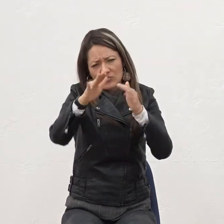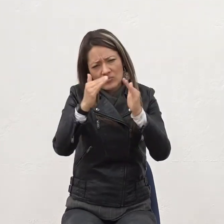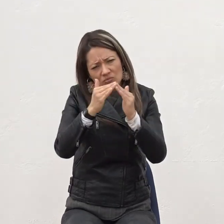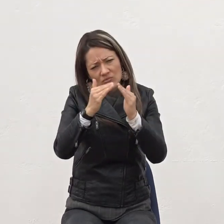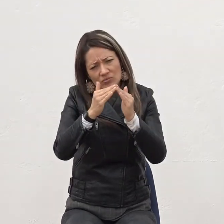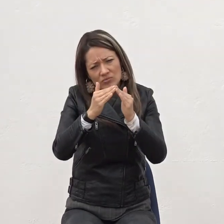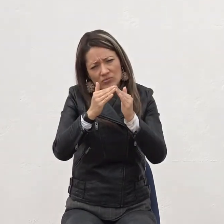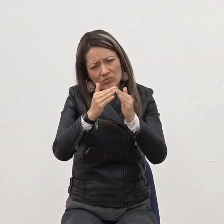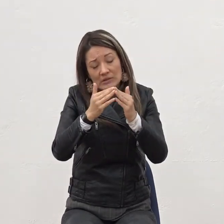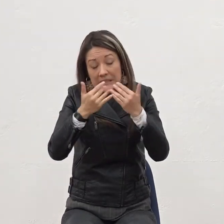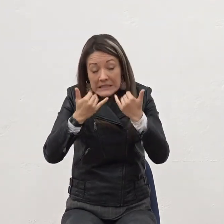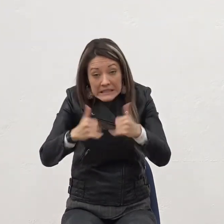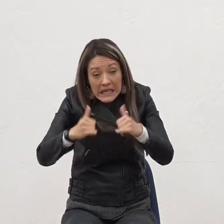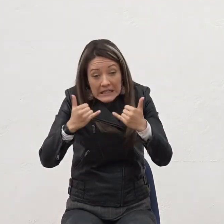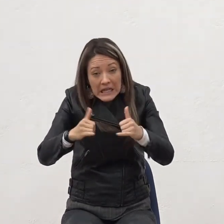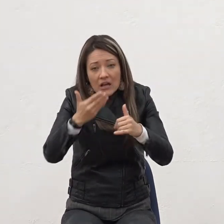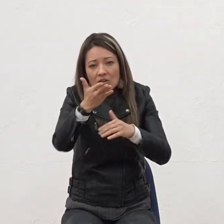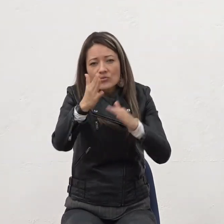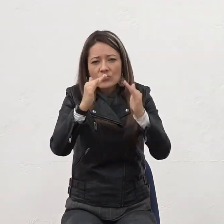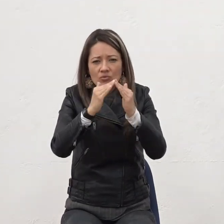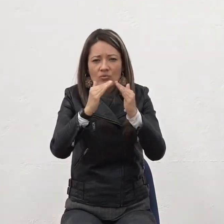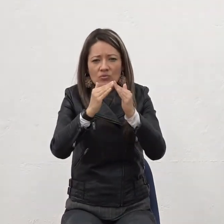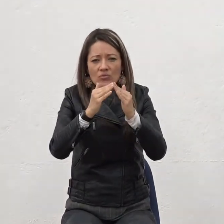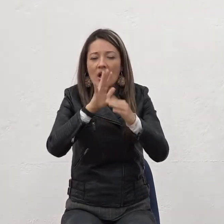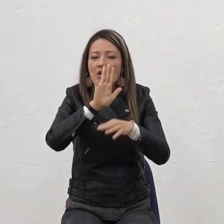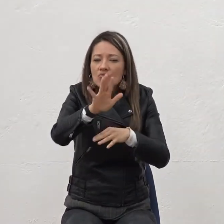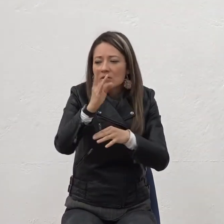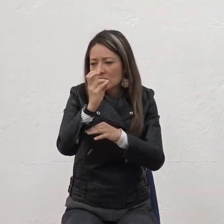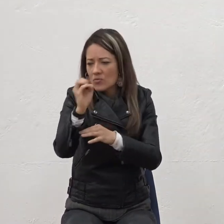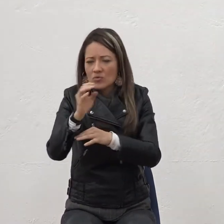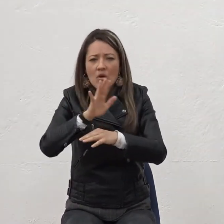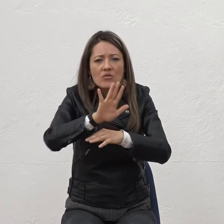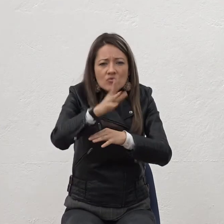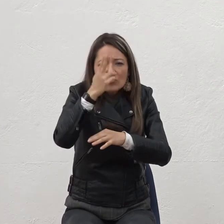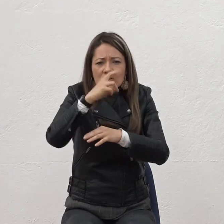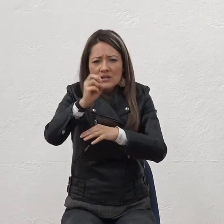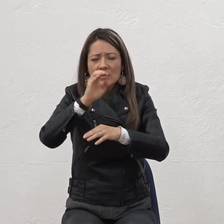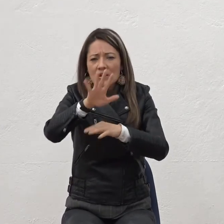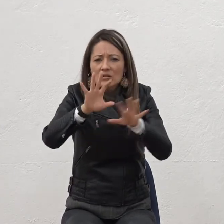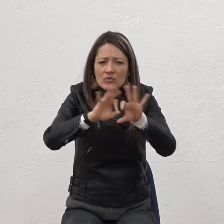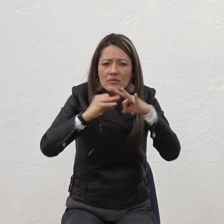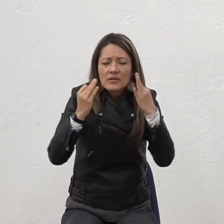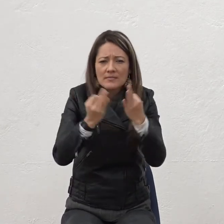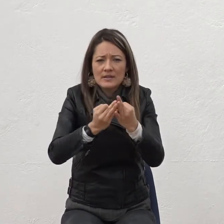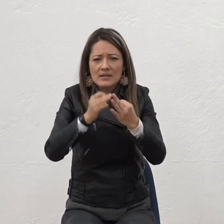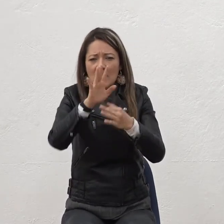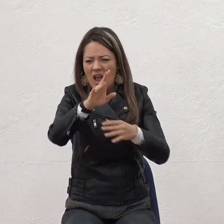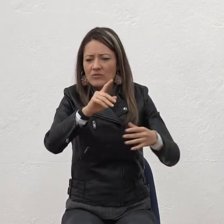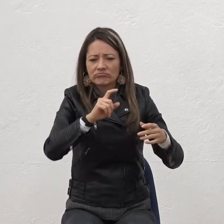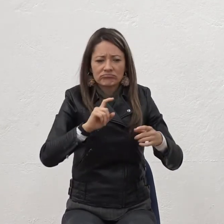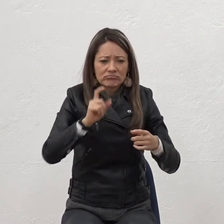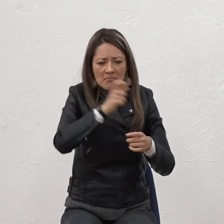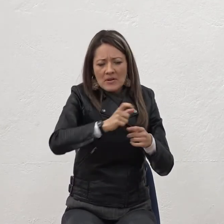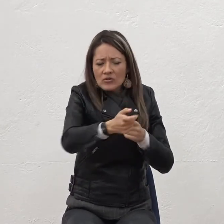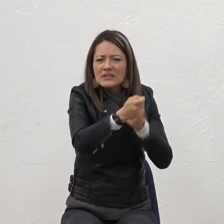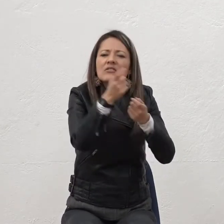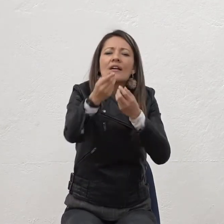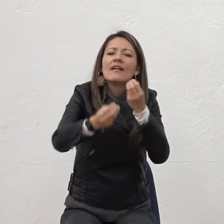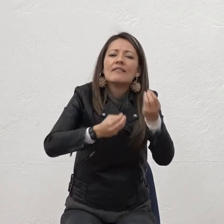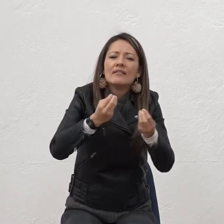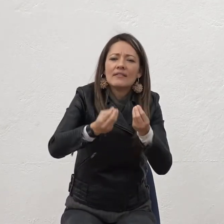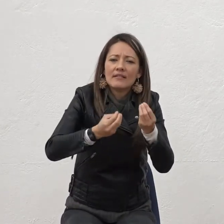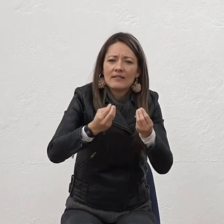La salvación llegó a su casa, llegó a su esposo, llegó a sus hijos, a su familia, a sus vecinos. ¿Qué va a